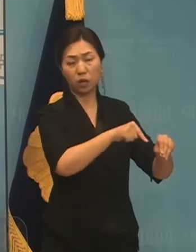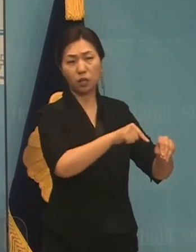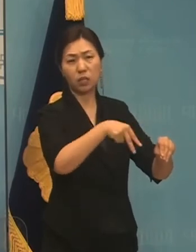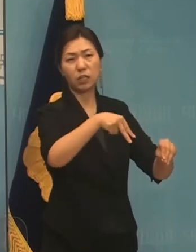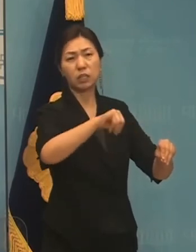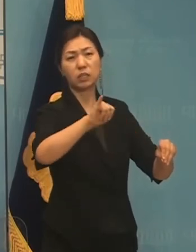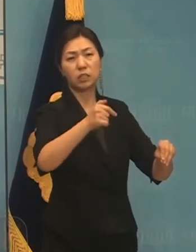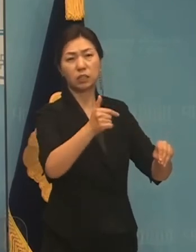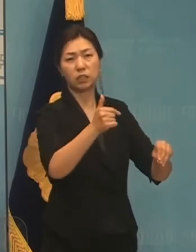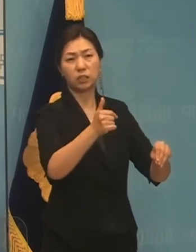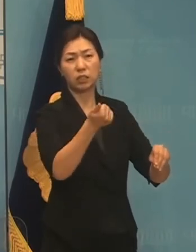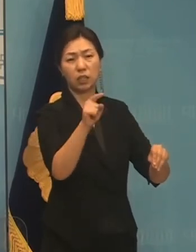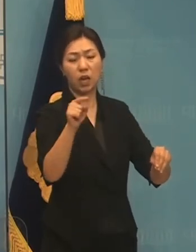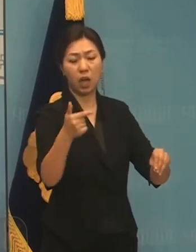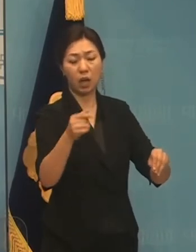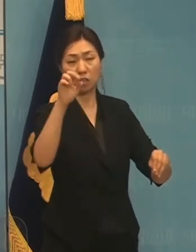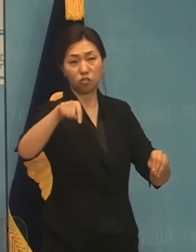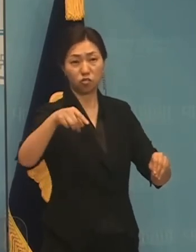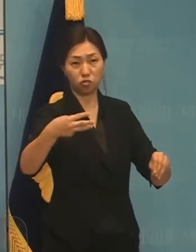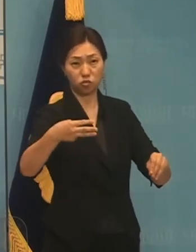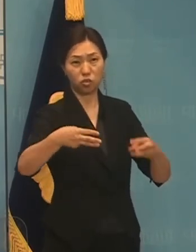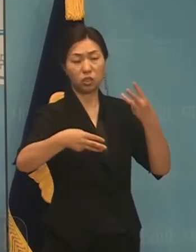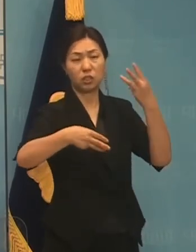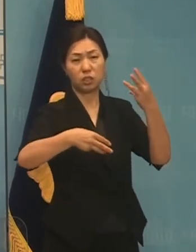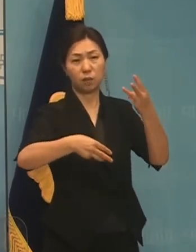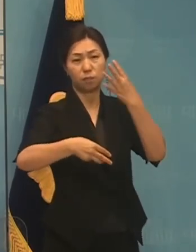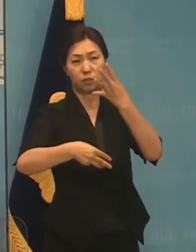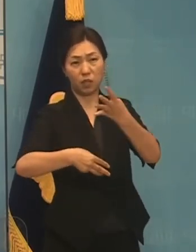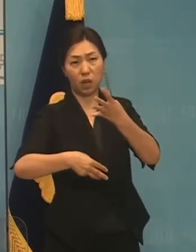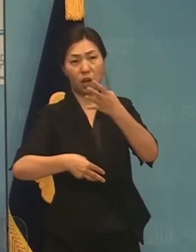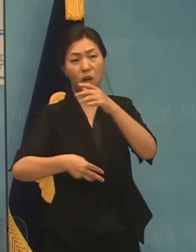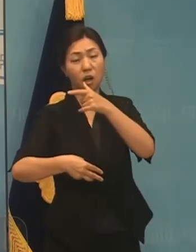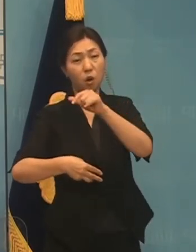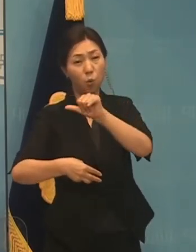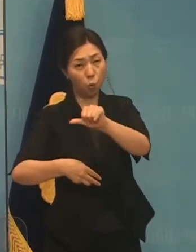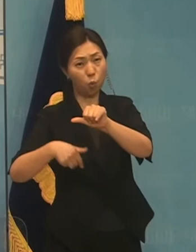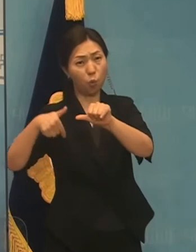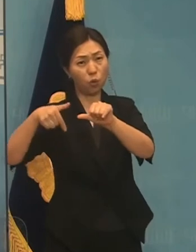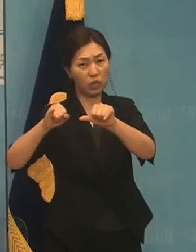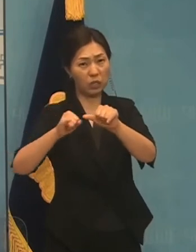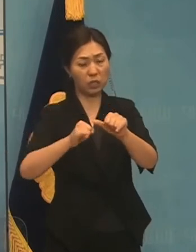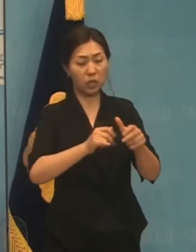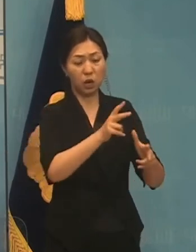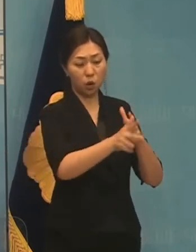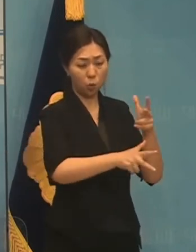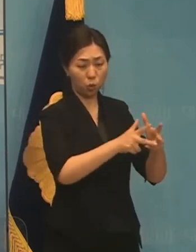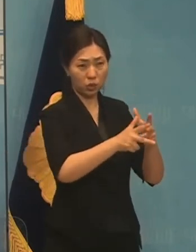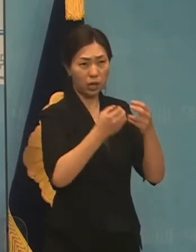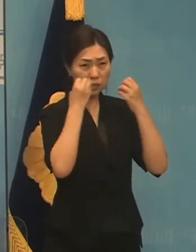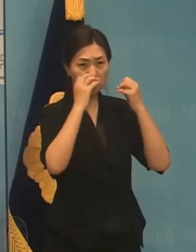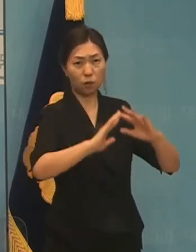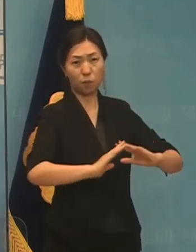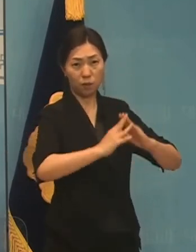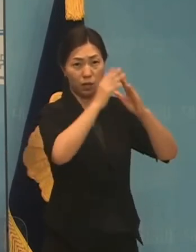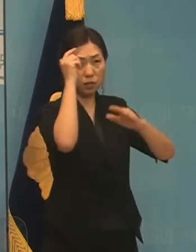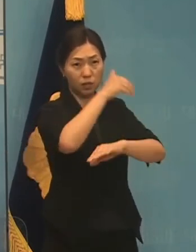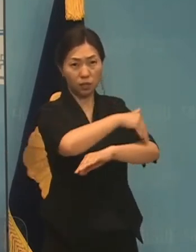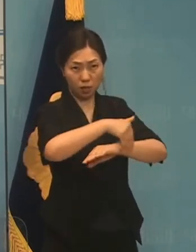3, 4호기에 대하여 공사를 개시할 것이며, 이미 완공되거나